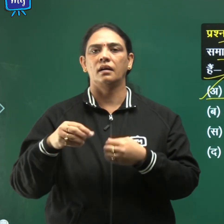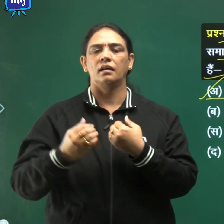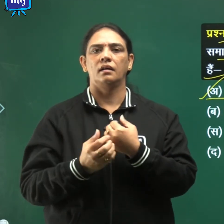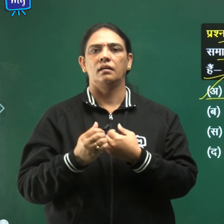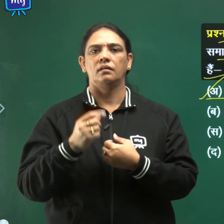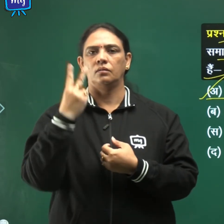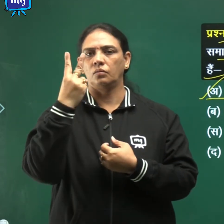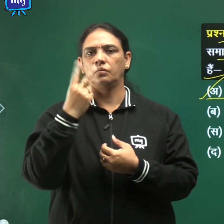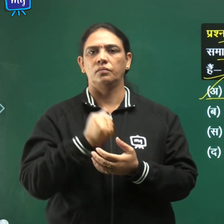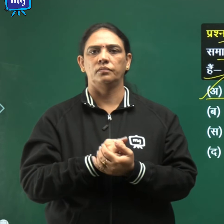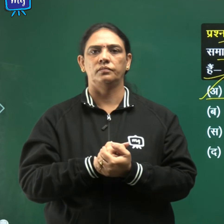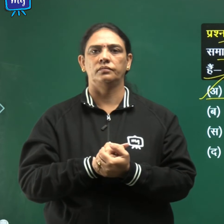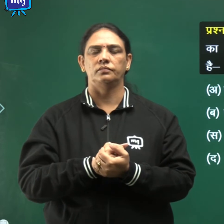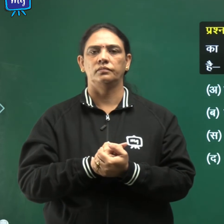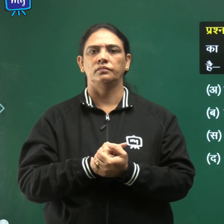2।